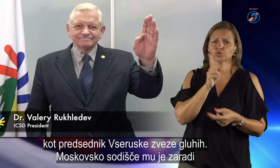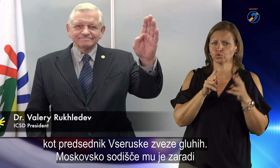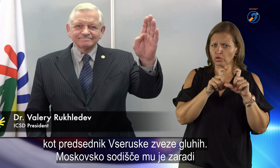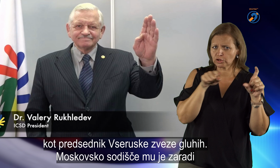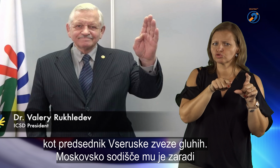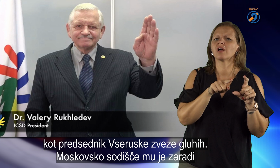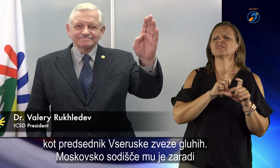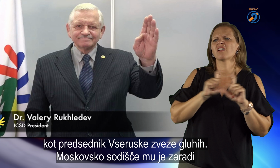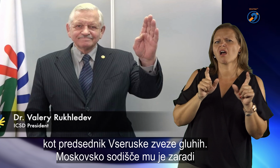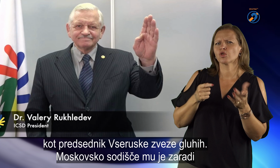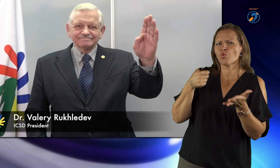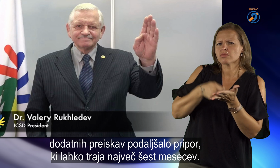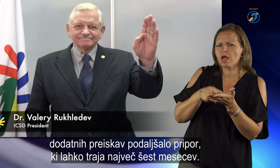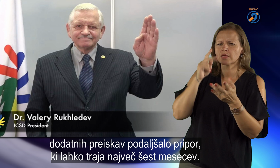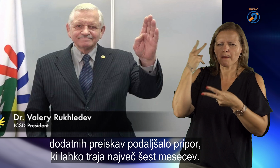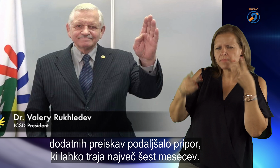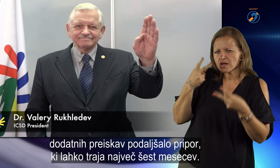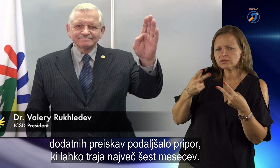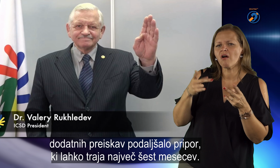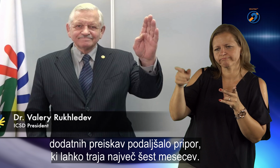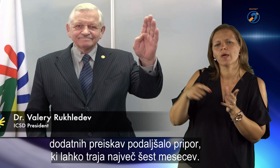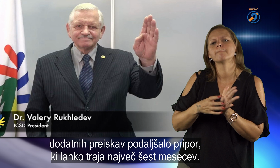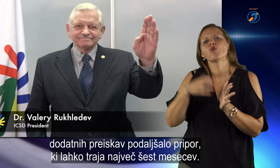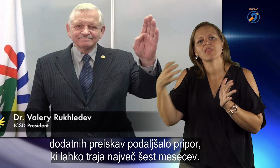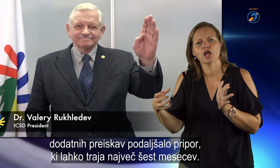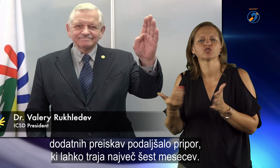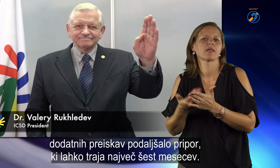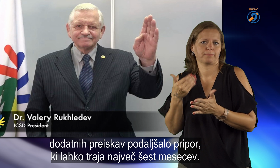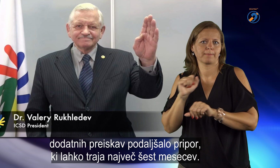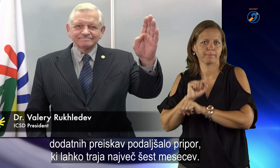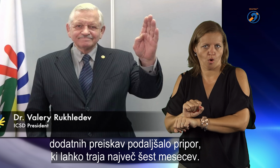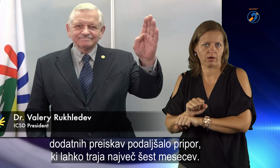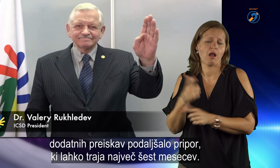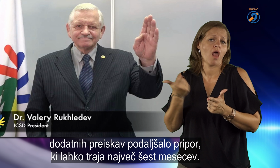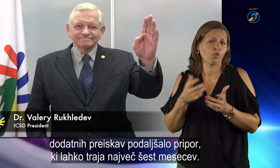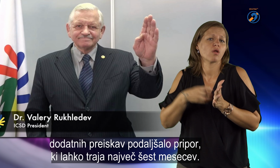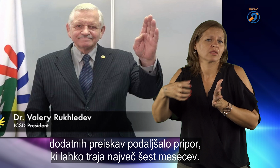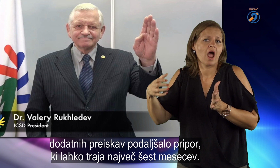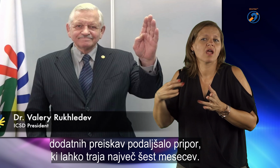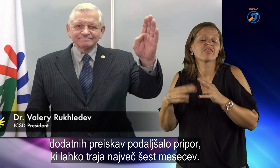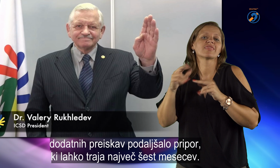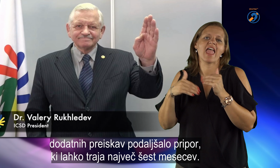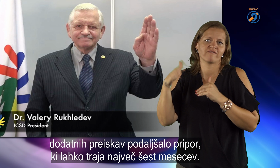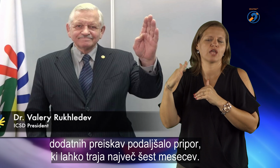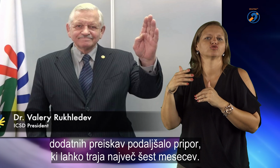Moskovsko sodišče mu je zaradi dodatnih preiskav podaljšalo pripor, ki lahko traja največ 6 mesecev.